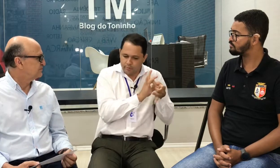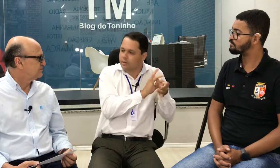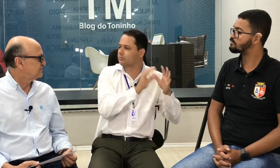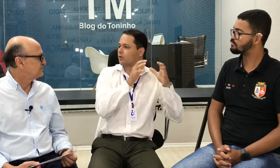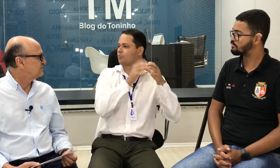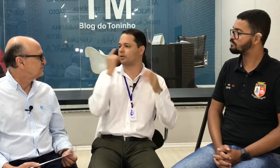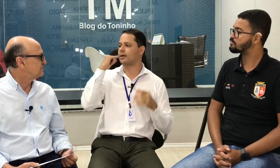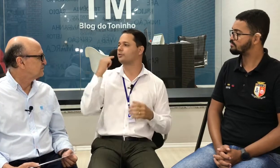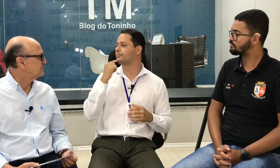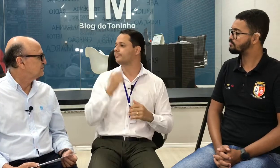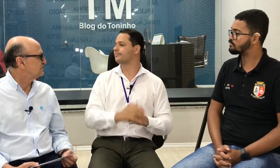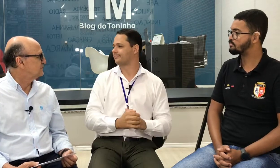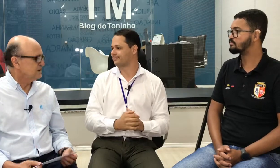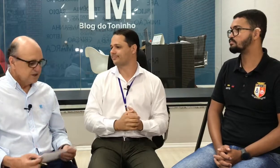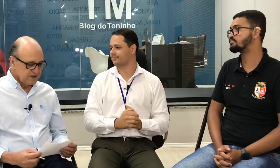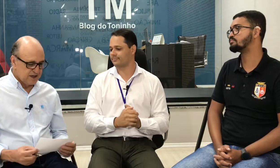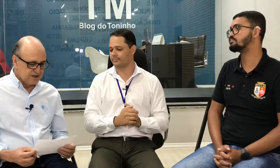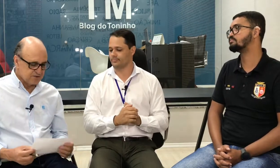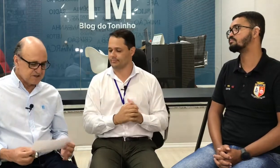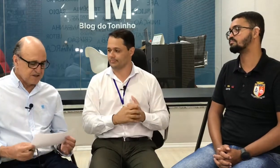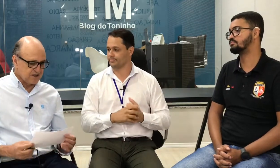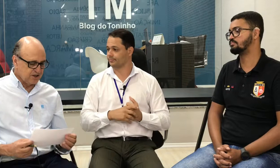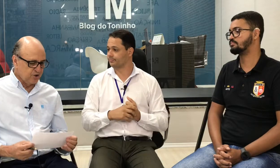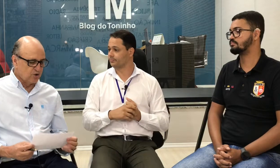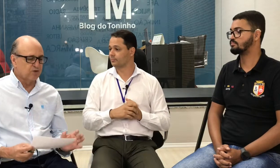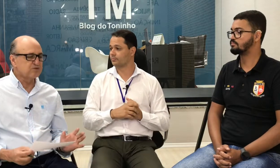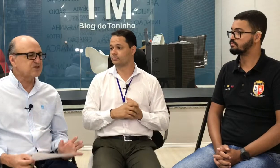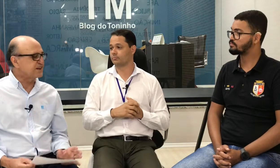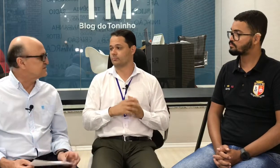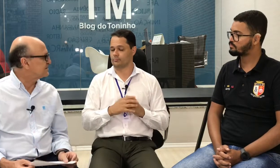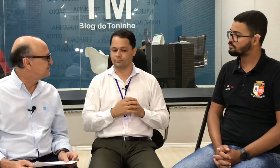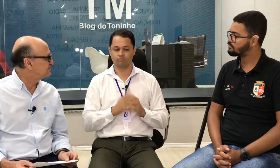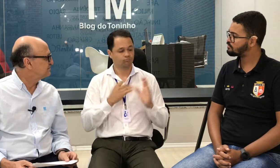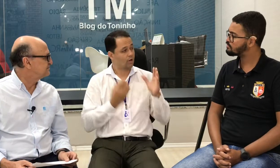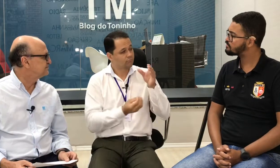da comunidade. E daí você criou um site.